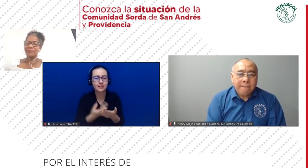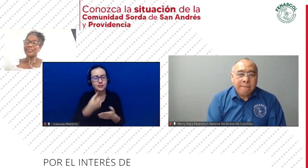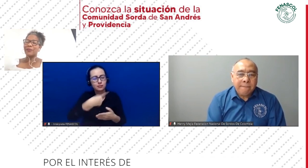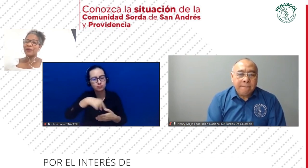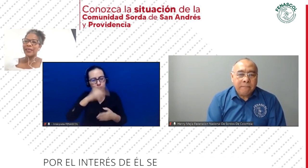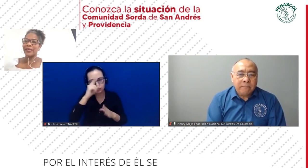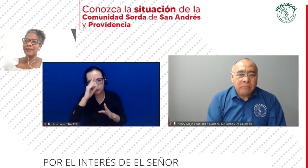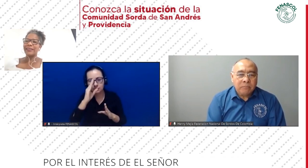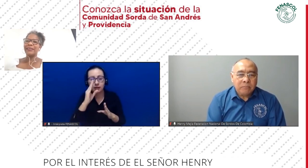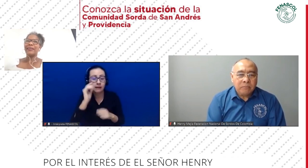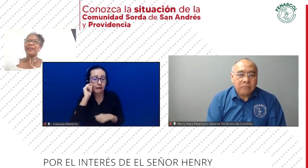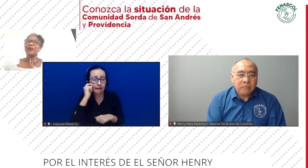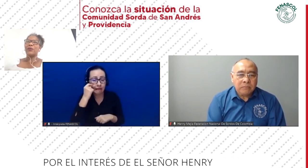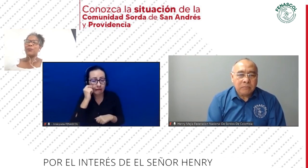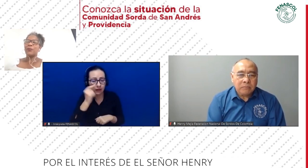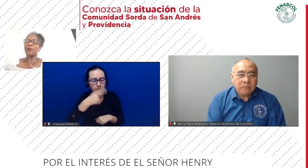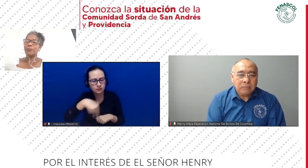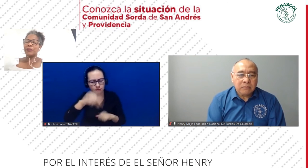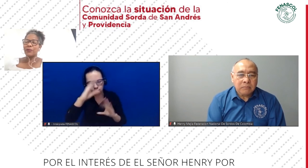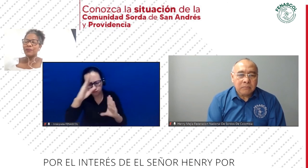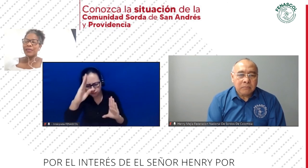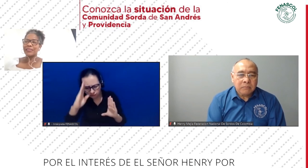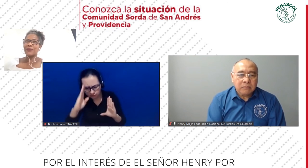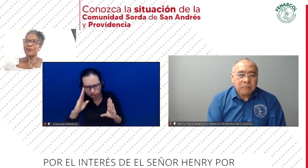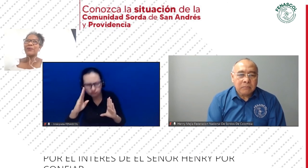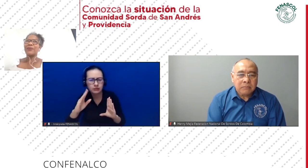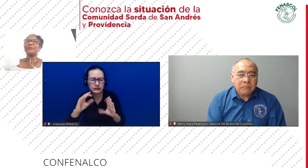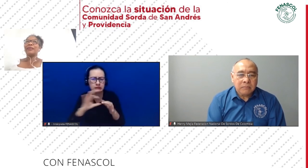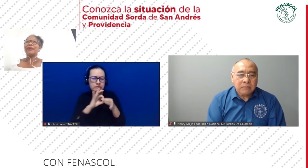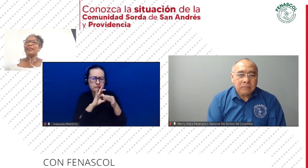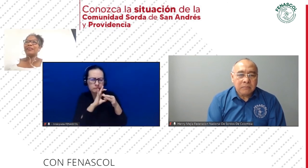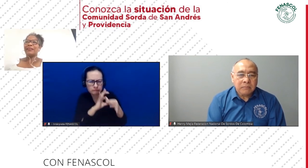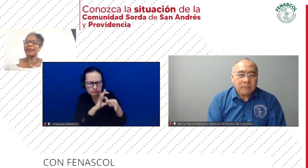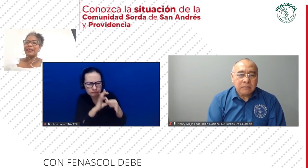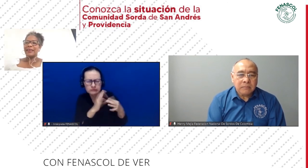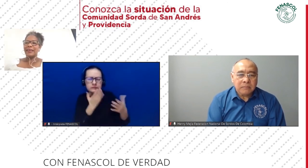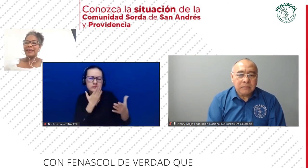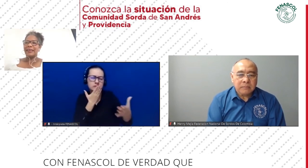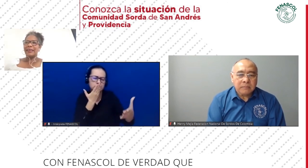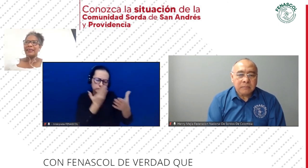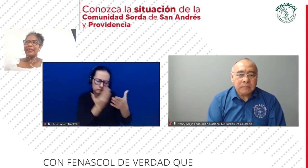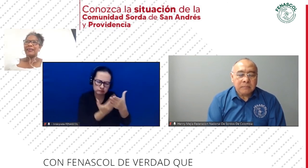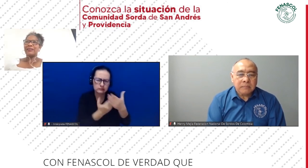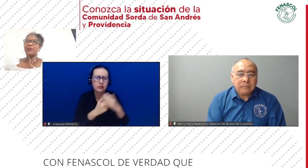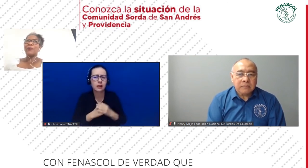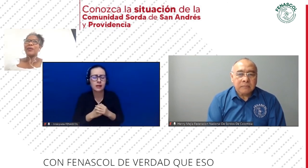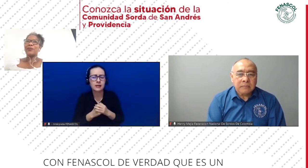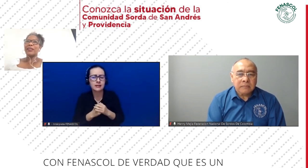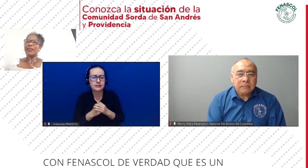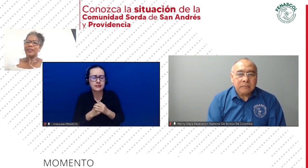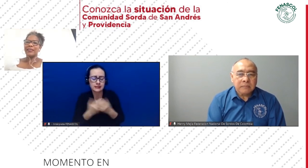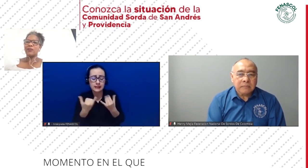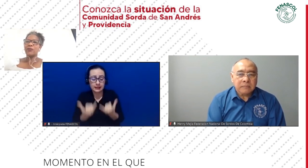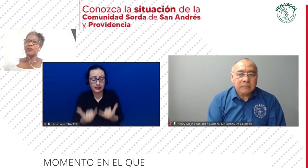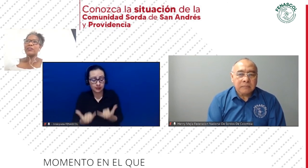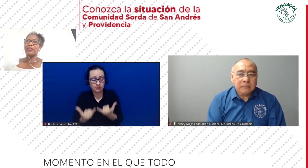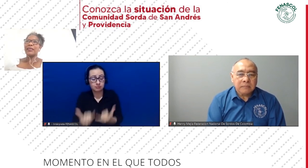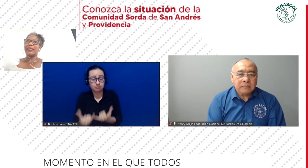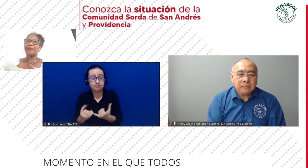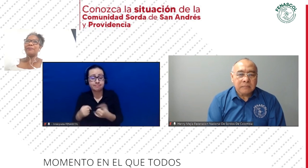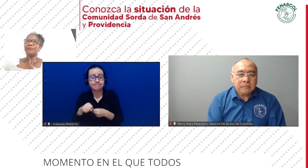el señor henry por confenats col de verdad que es un momento en el que